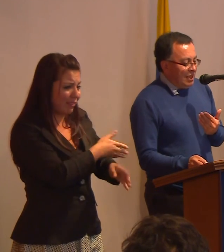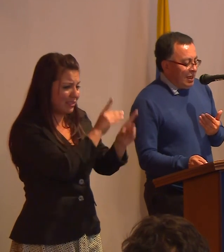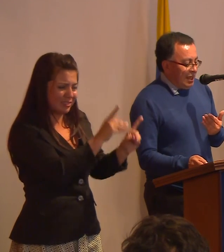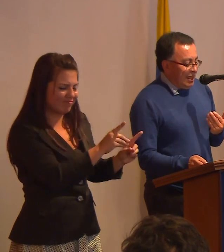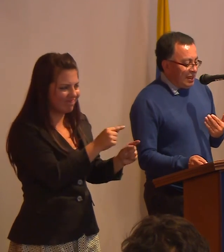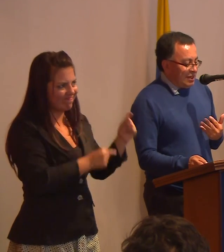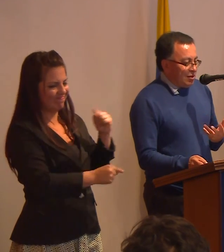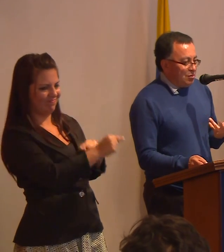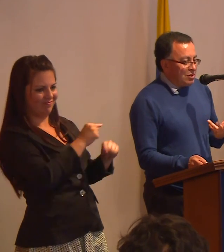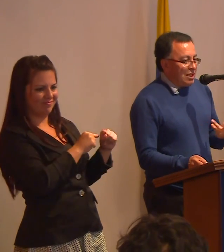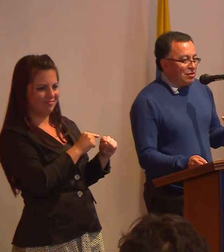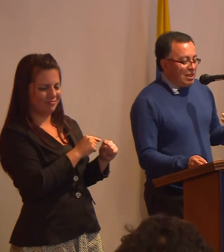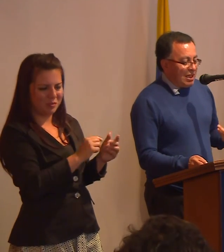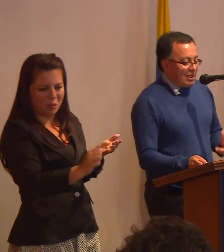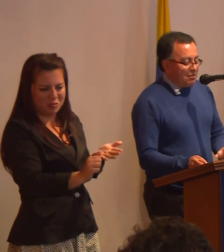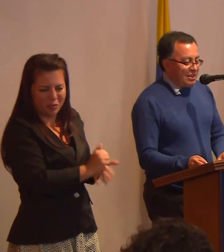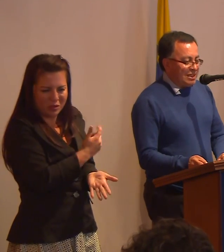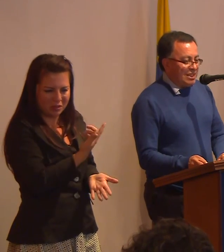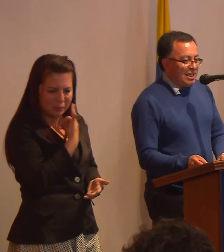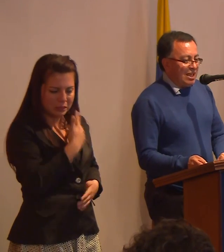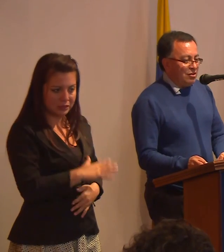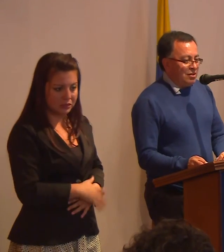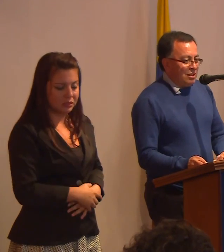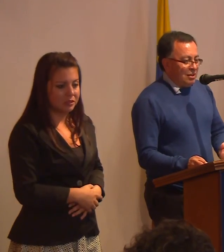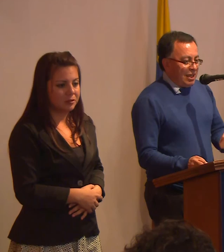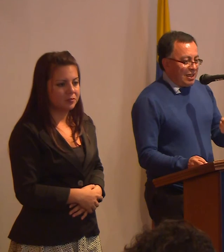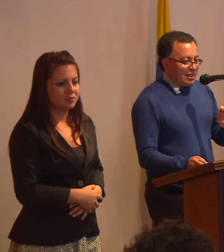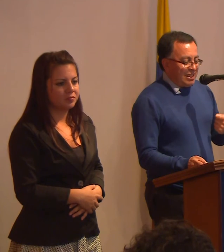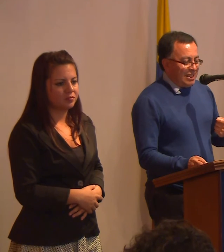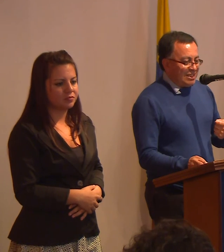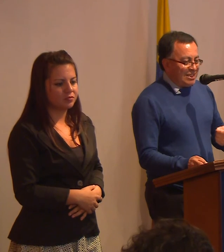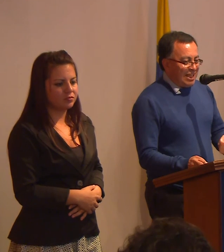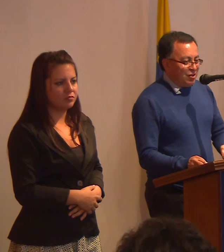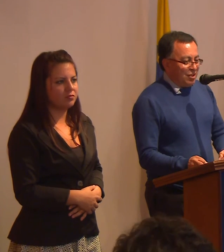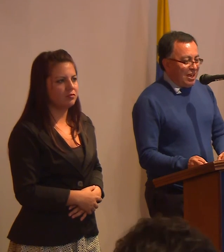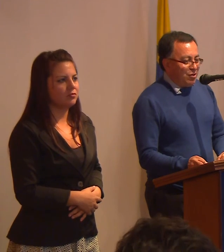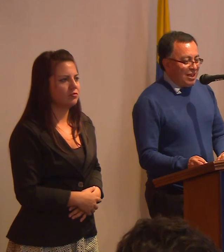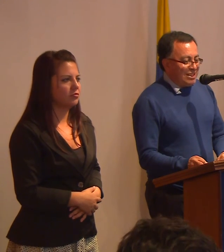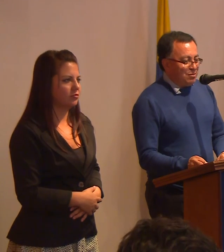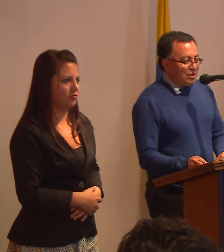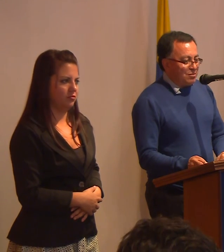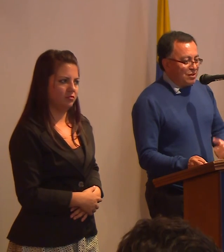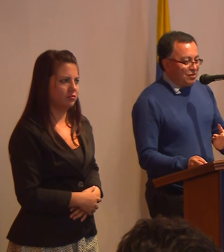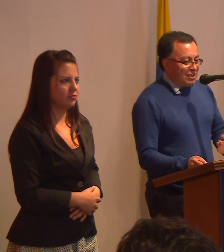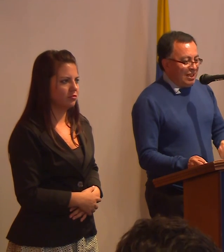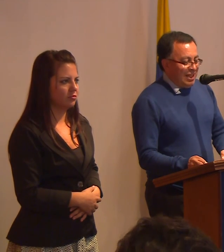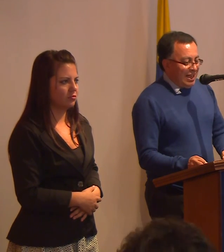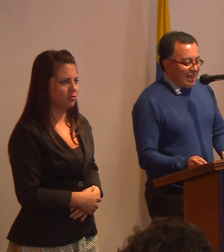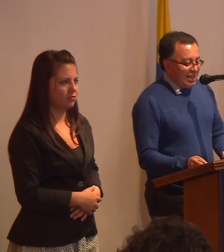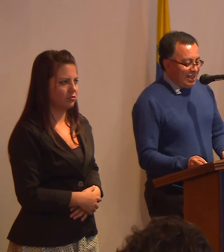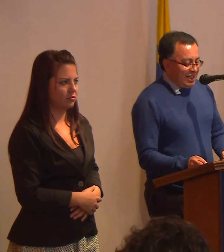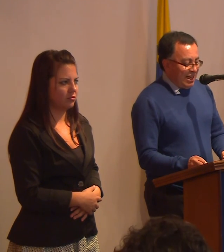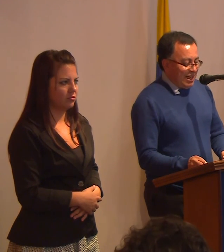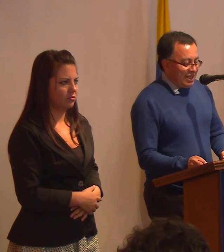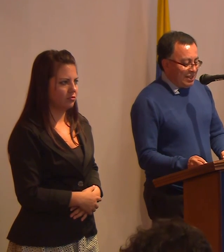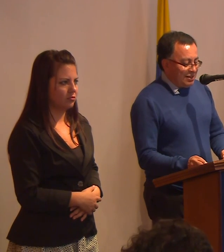Y de todos modos, claro, ya también se ha señalado, quienes están ahora en este momento pues con